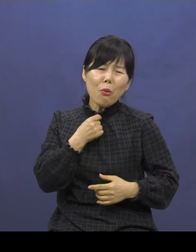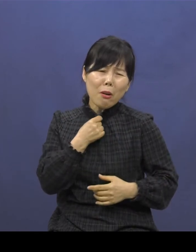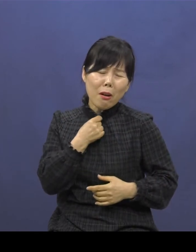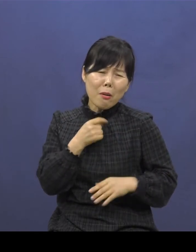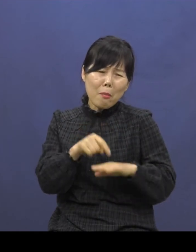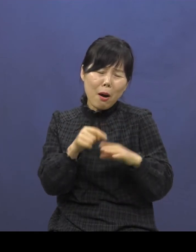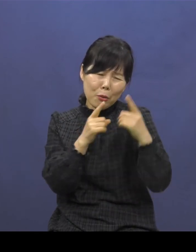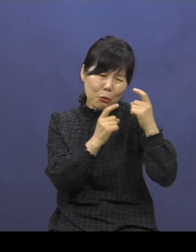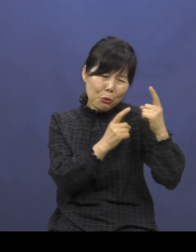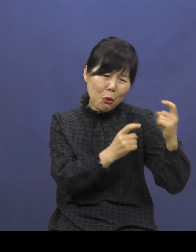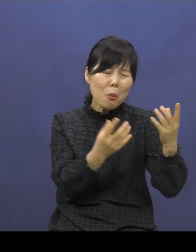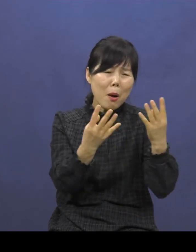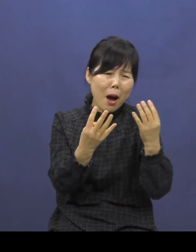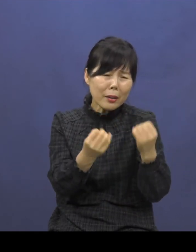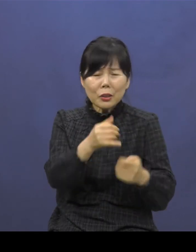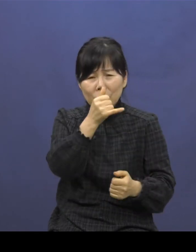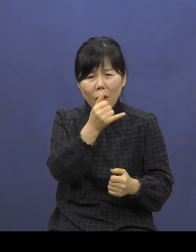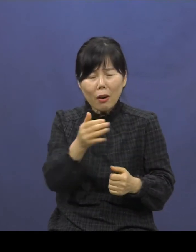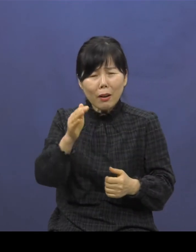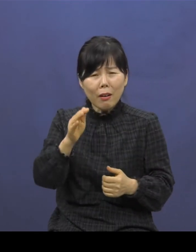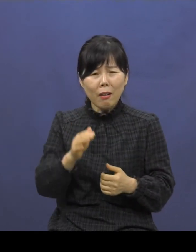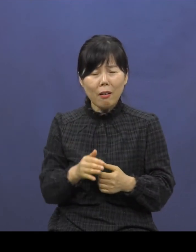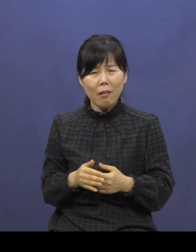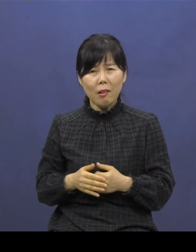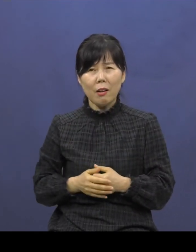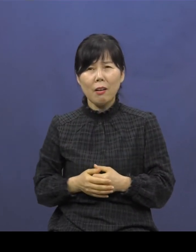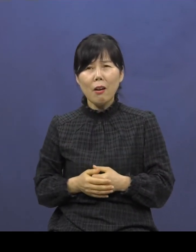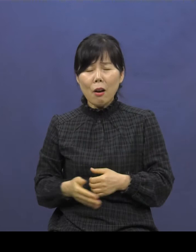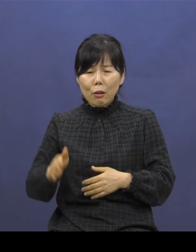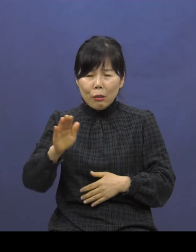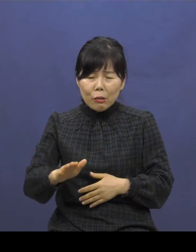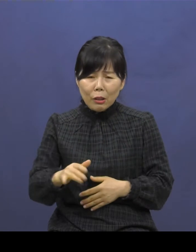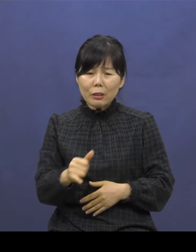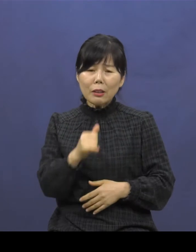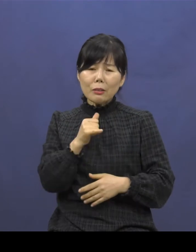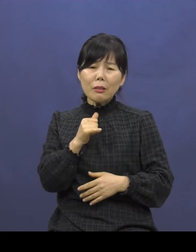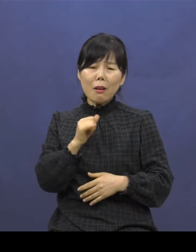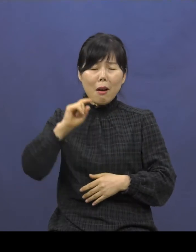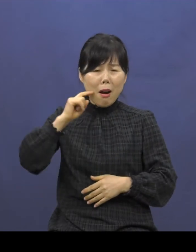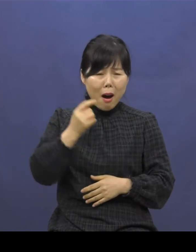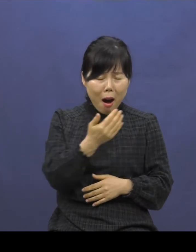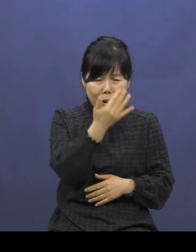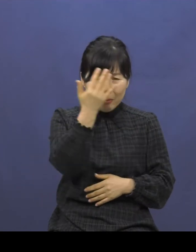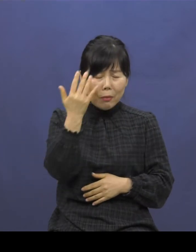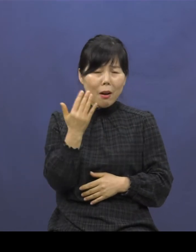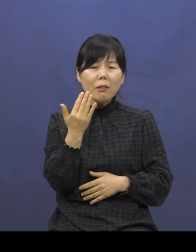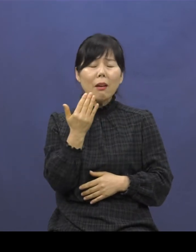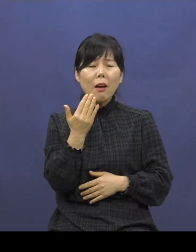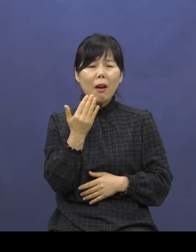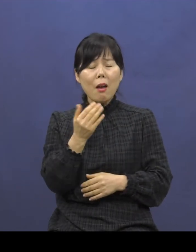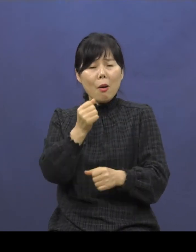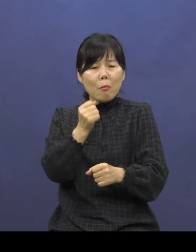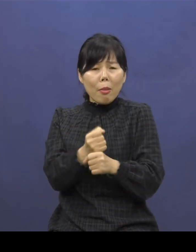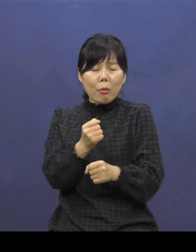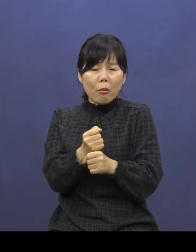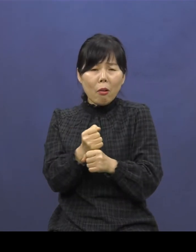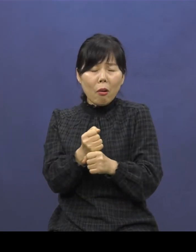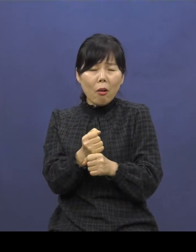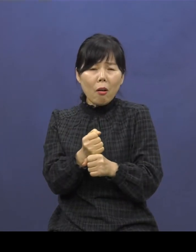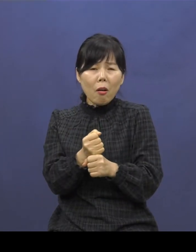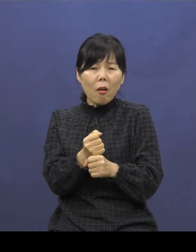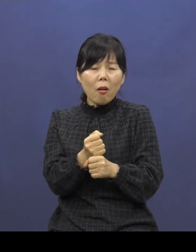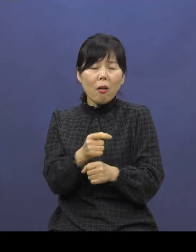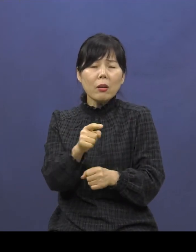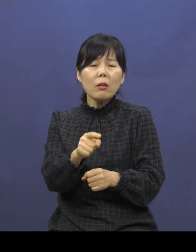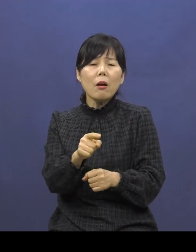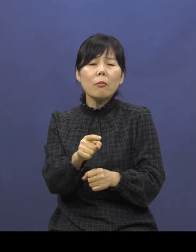끌어당기잖아요. 그걸 버티며 살아가는 사람이 너무 많은데, 그런데 그런 식으로 만약에 스스로 목숨을 포기한 것을